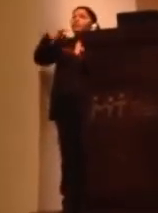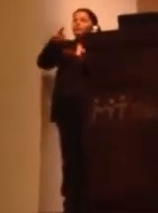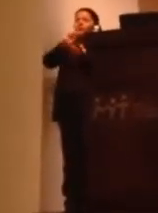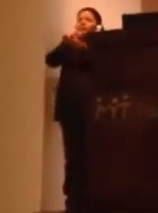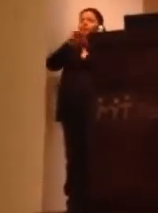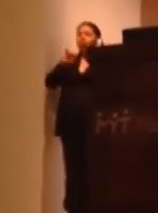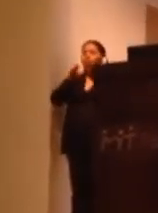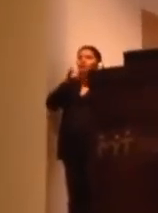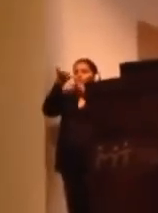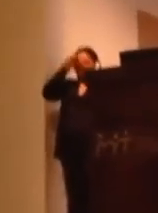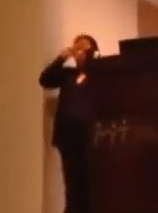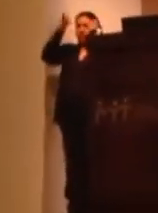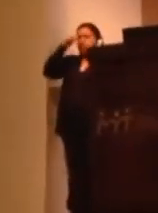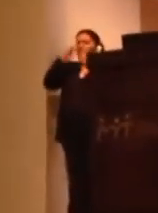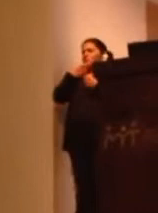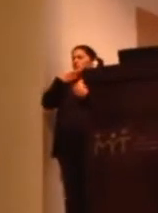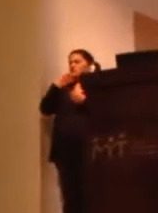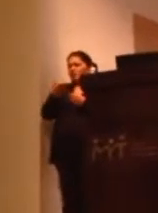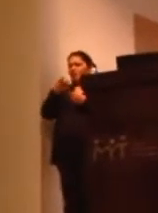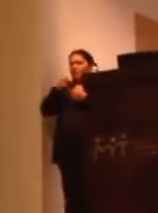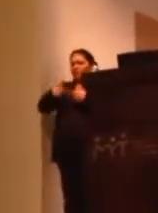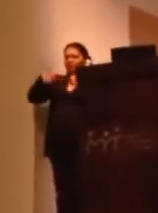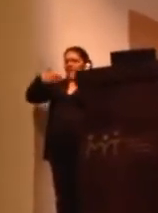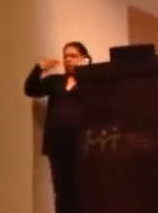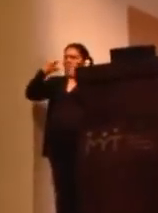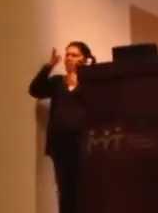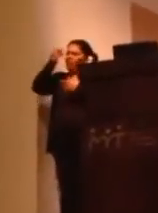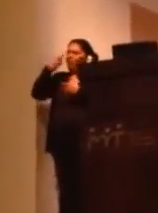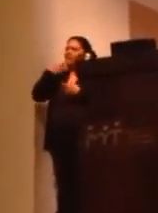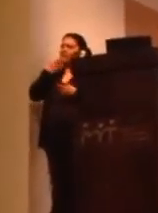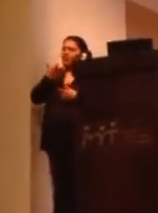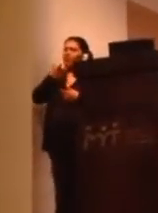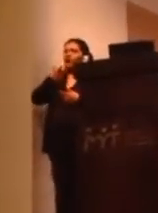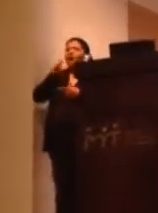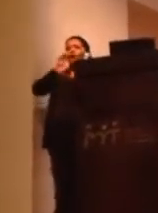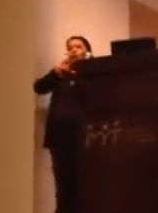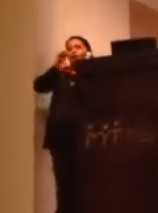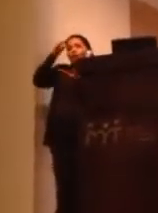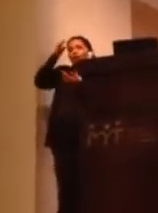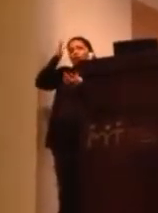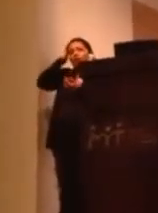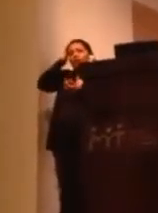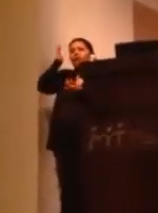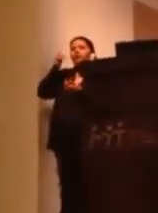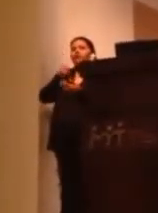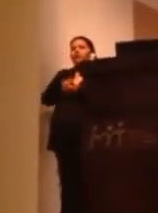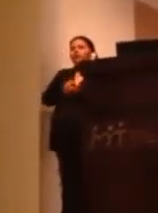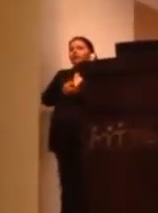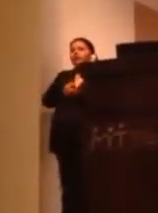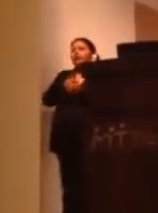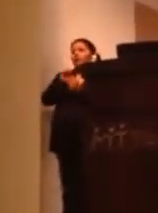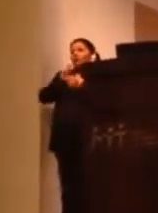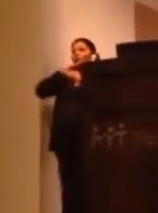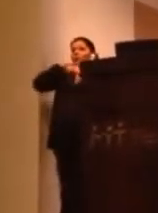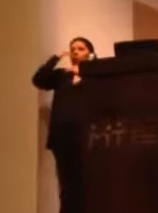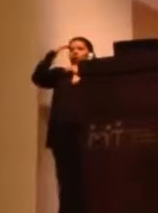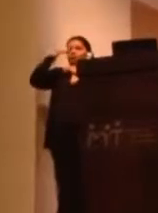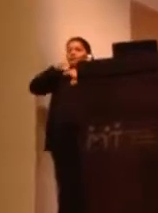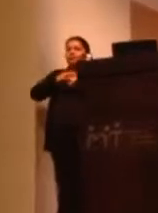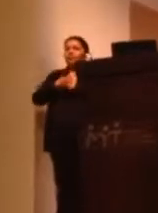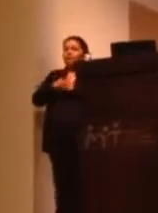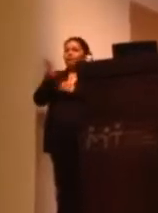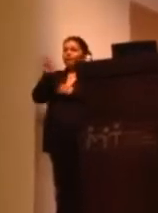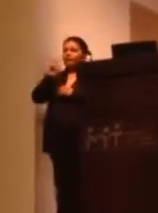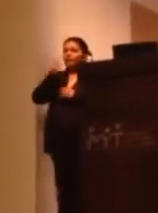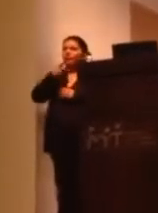procesos cognitivos pueden estar muy bien. Su capacidad intelectual puede ser muy buena o incluso superior. Cuando hablamos de